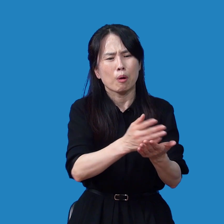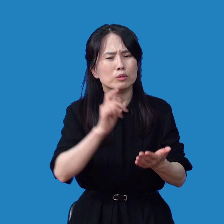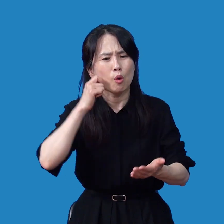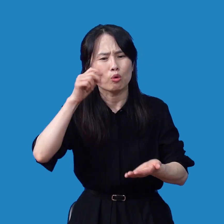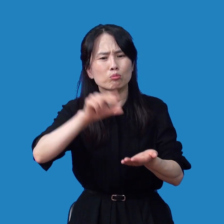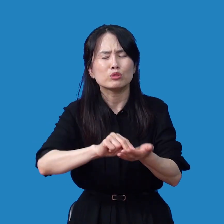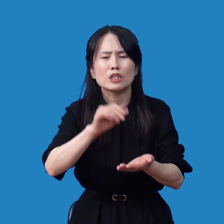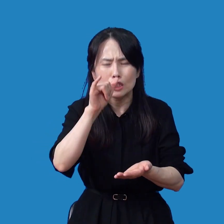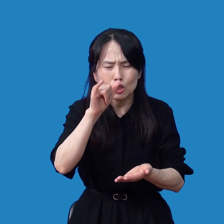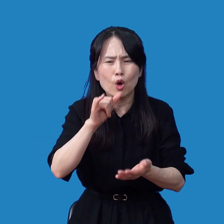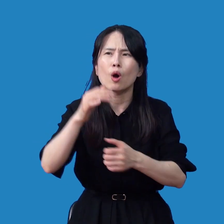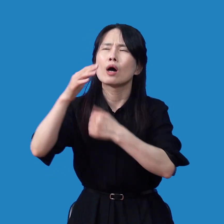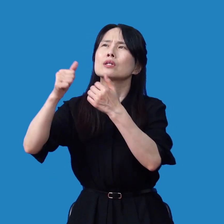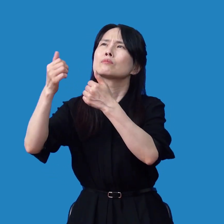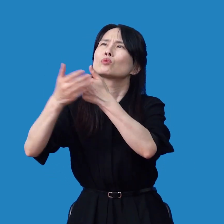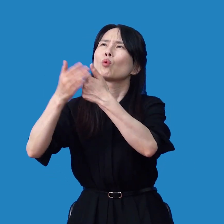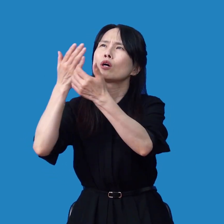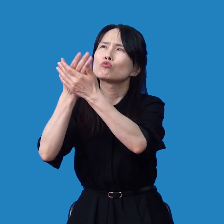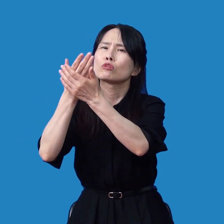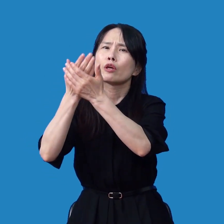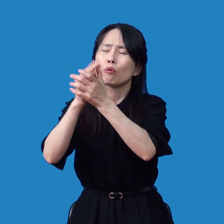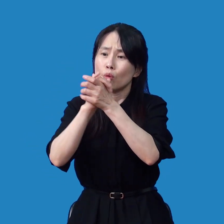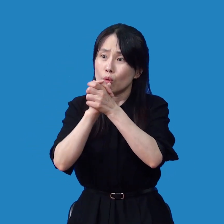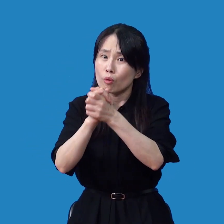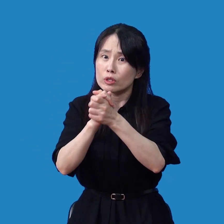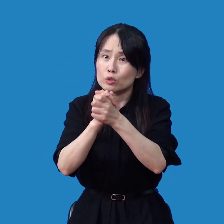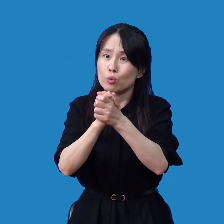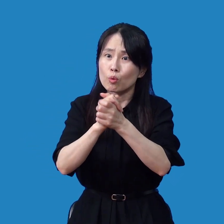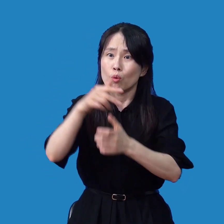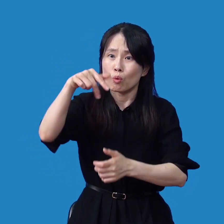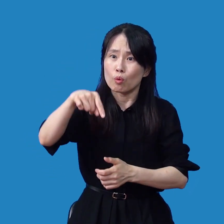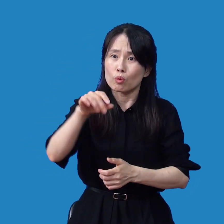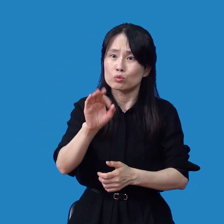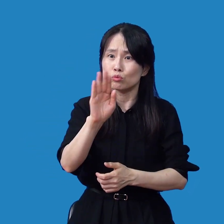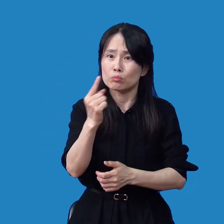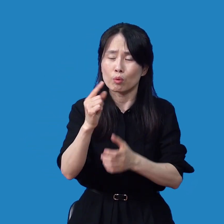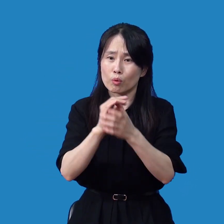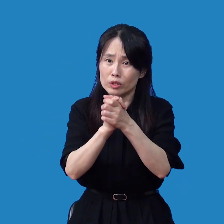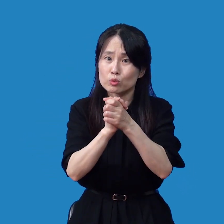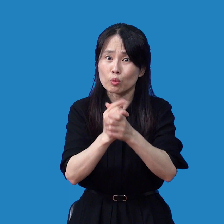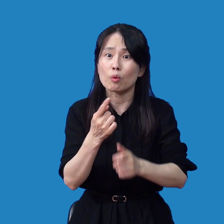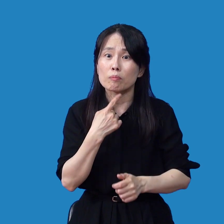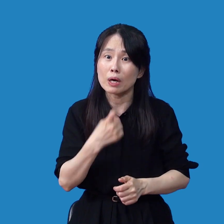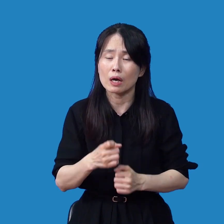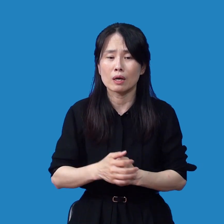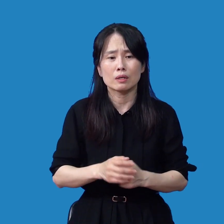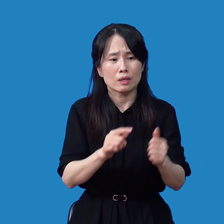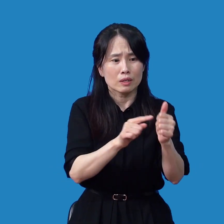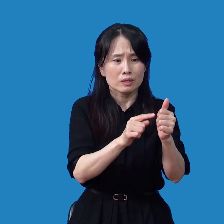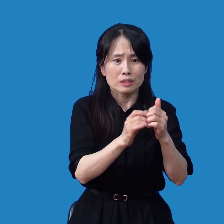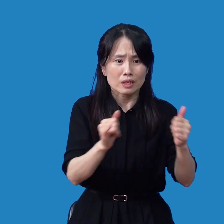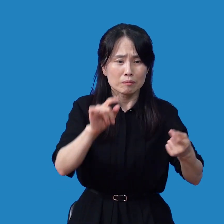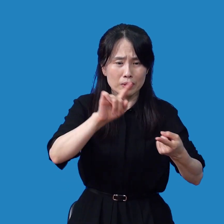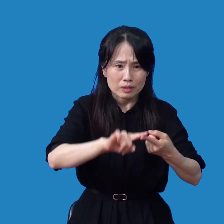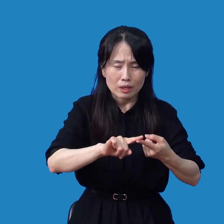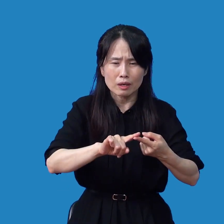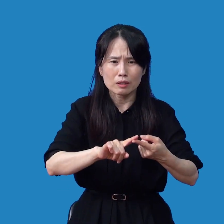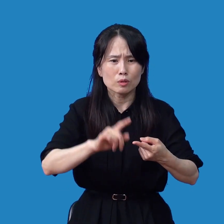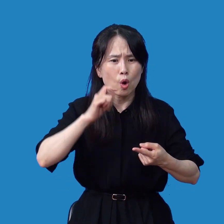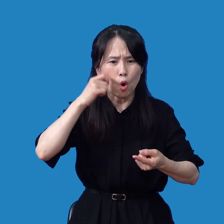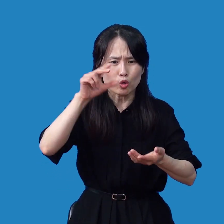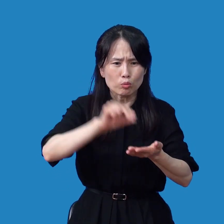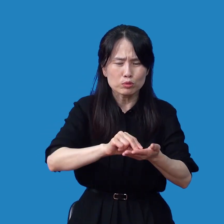있습니다. 하나님 도와주세요. 그렇게 중보 기도를 하지요. 그 사람에 관한 정보를